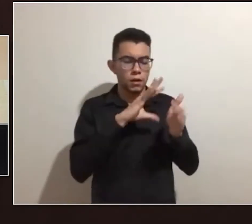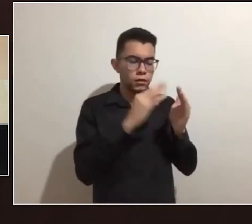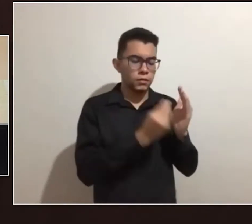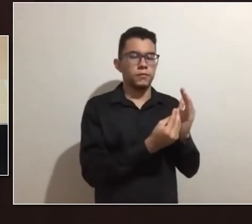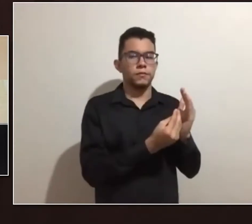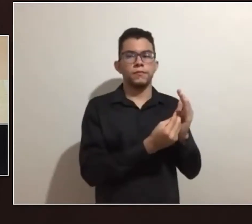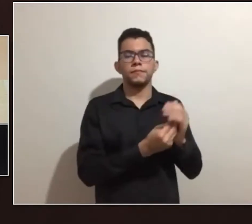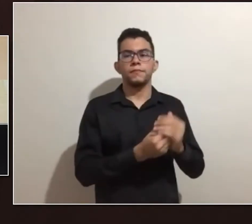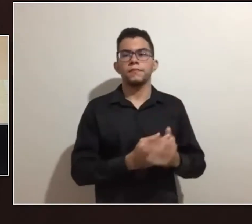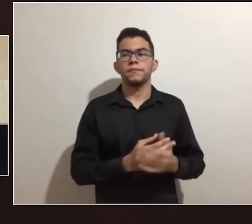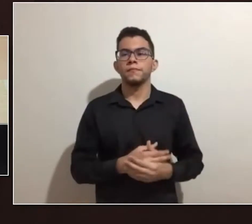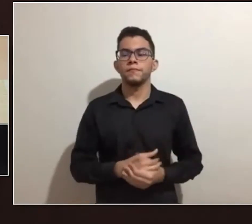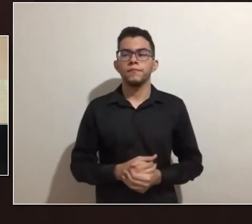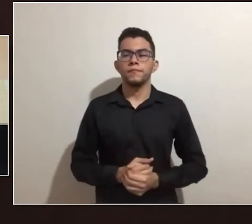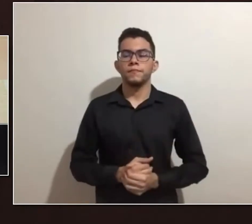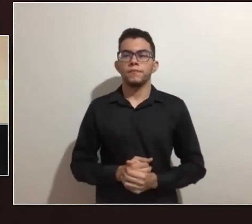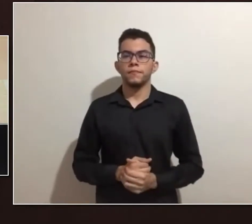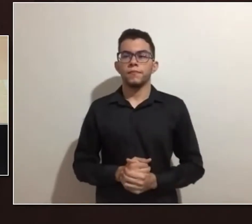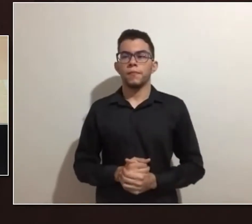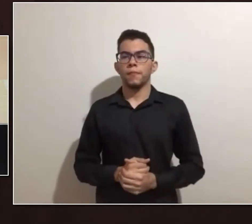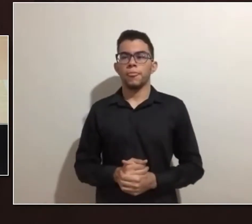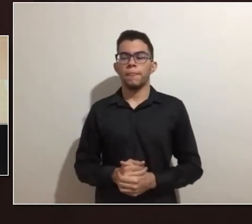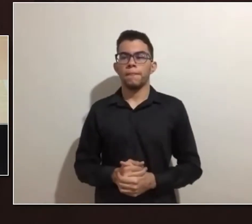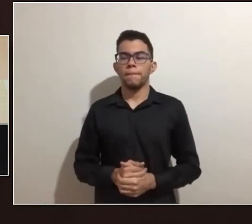a um ponto muito gostoso,